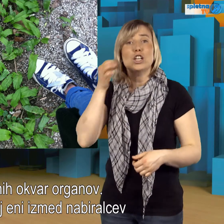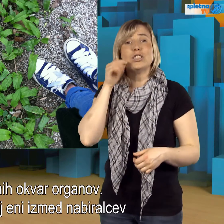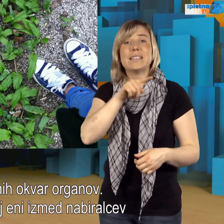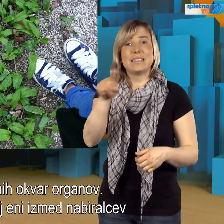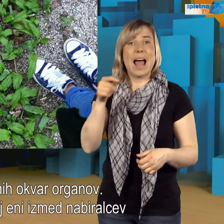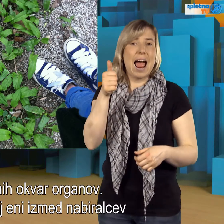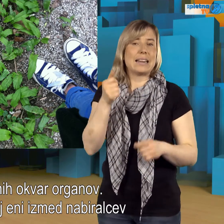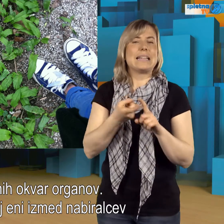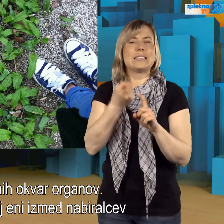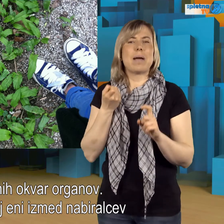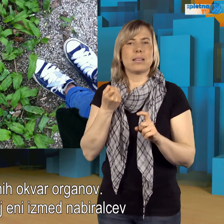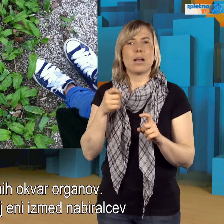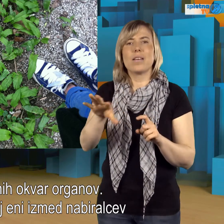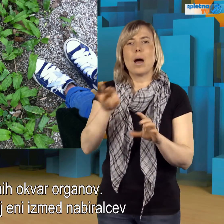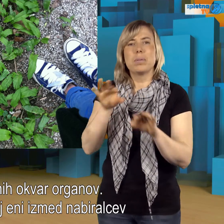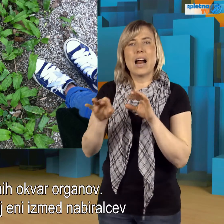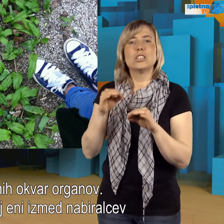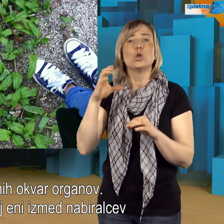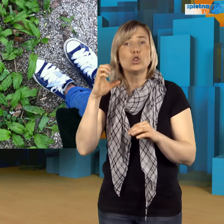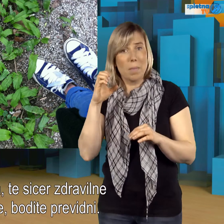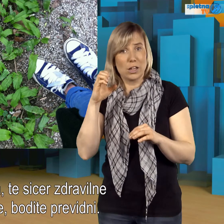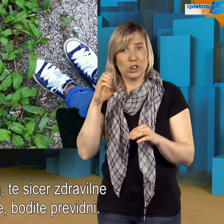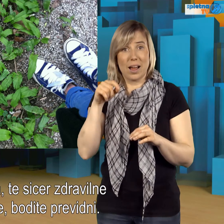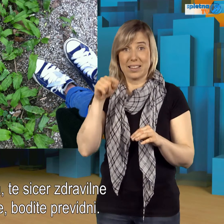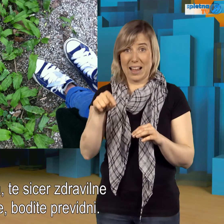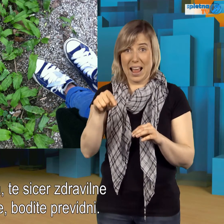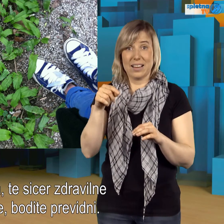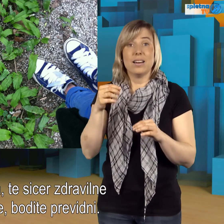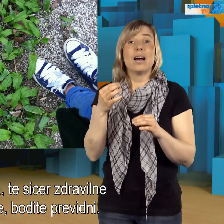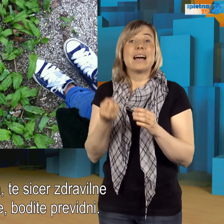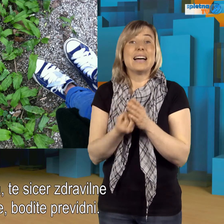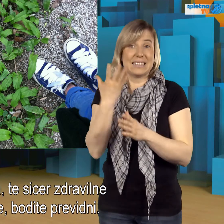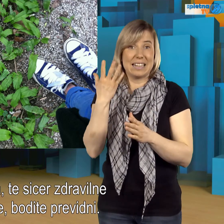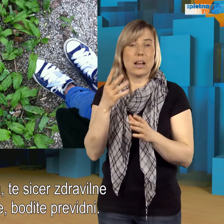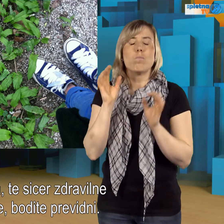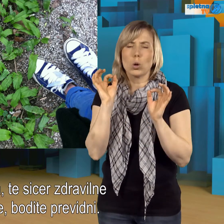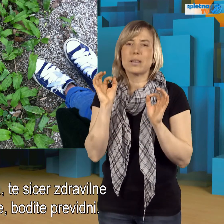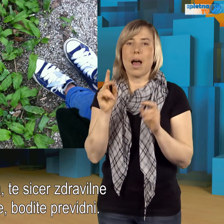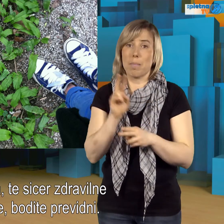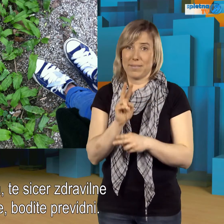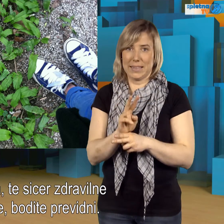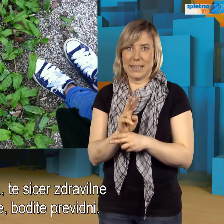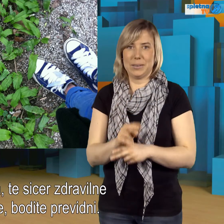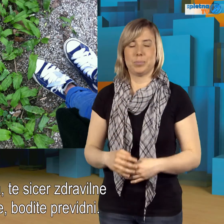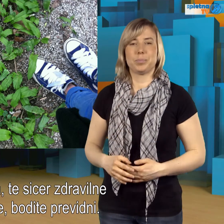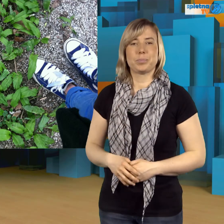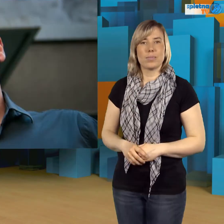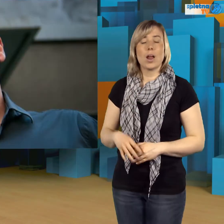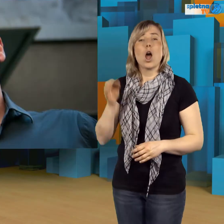Če ste torej eni izmed nabiralcev čemaža, te sicer zdravilne rastline, bodite previdni.